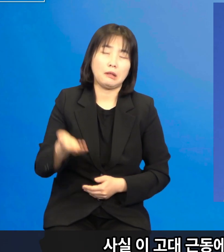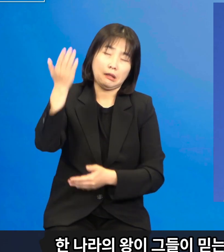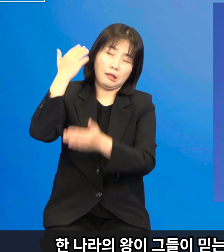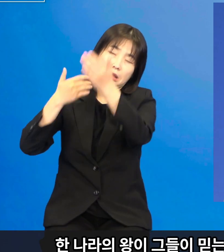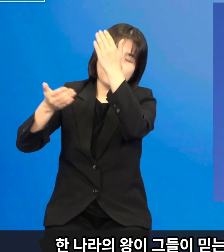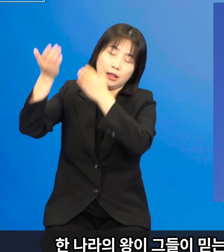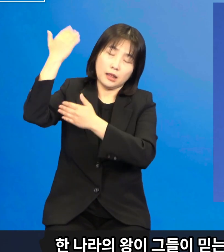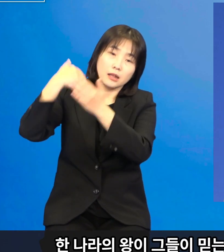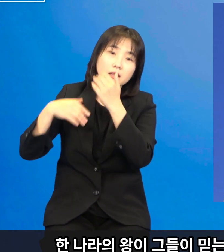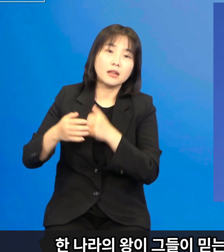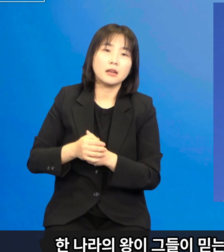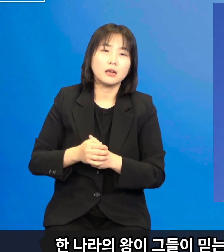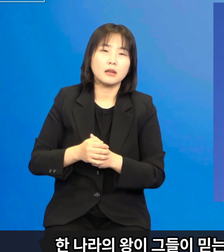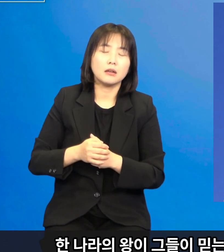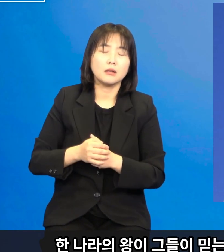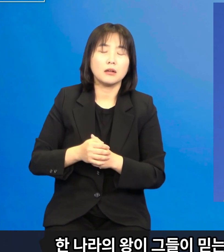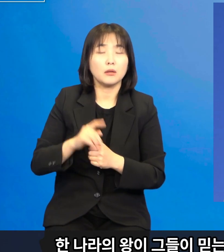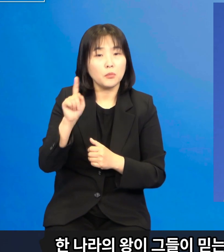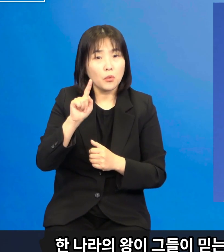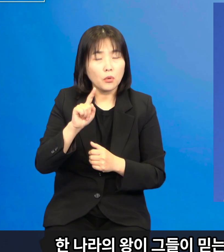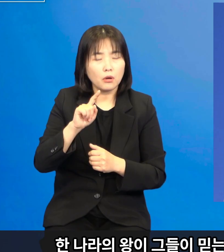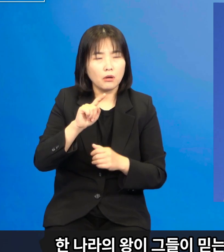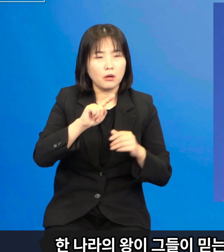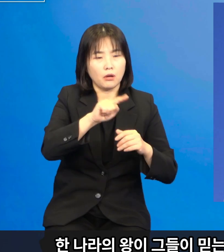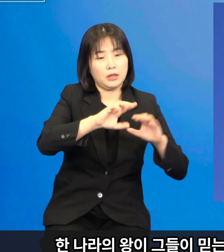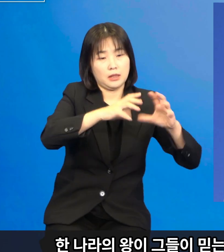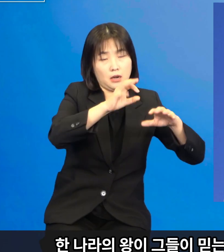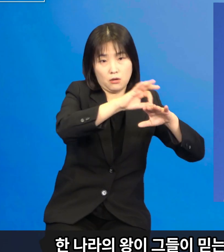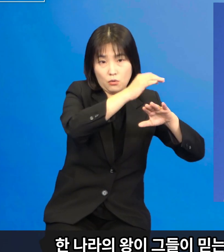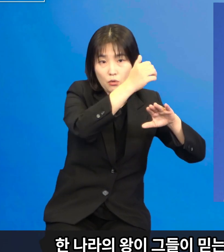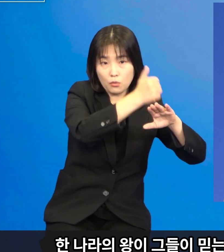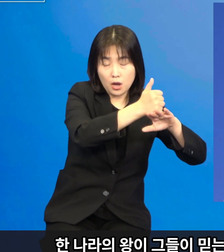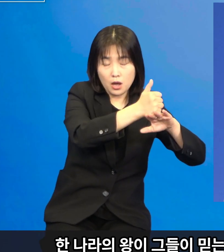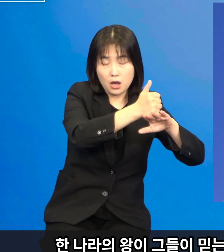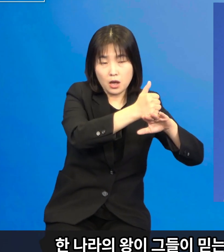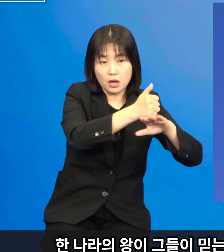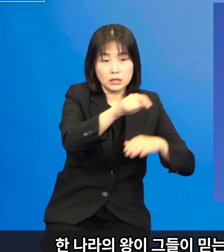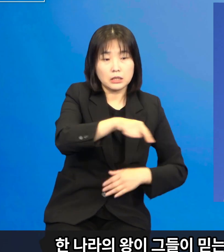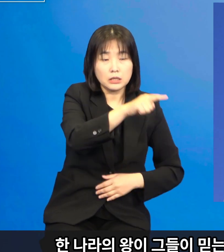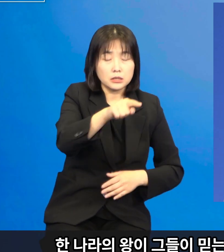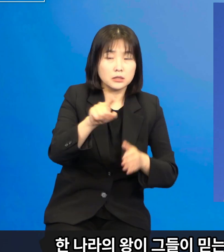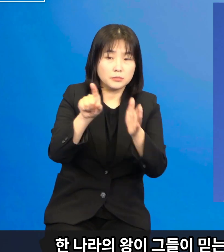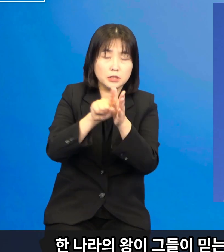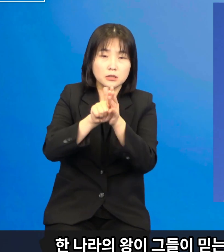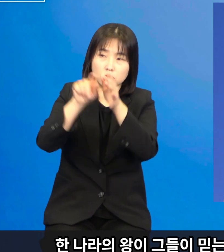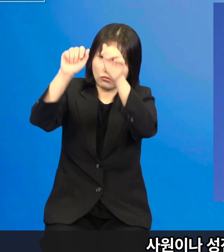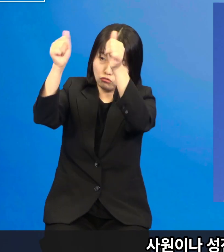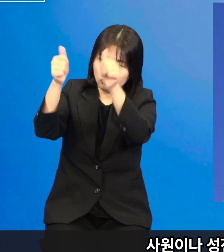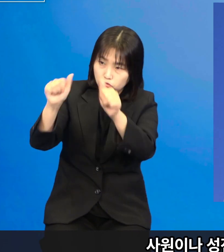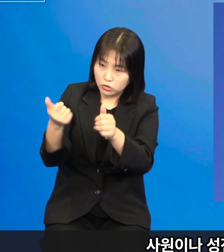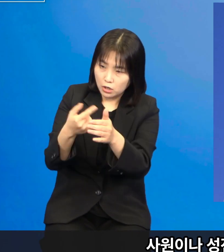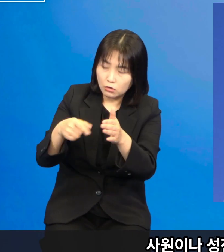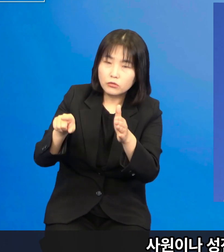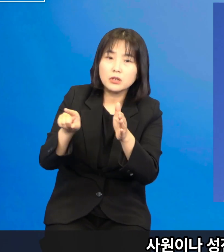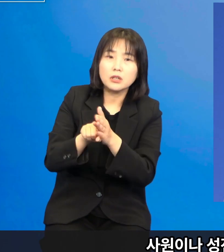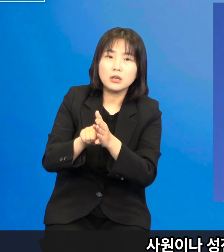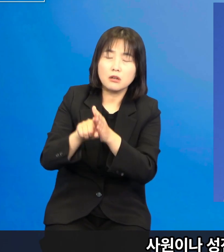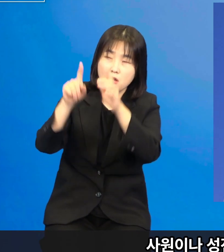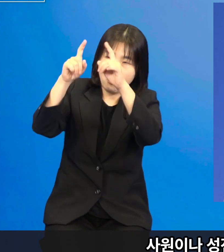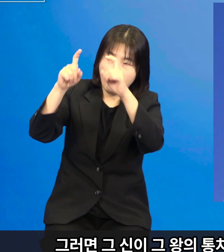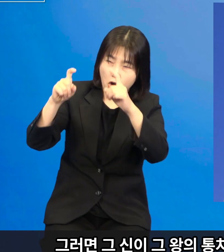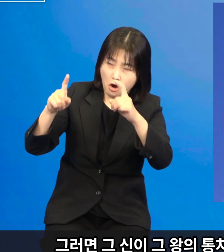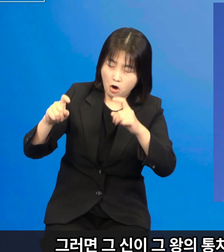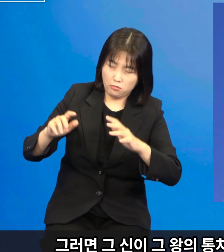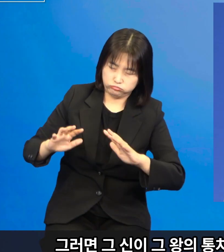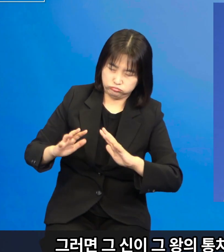것이 있었냐면 한 나라의 왕이 그들이 믿는 어떤 신 혹은 우상을 위해서 사원이나 성전을